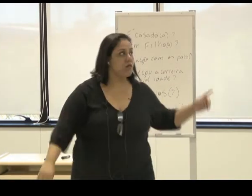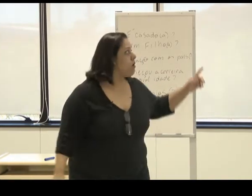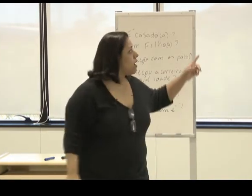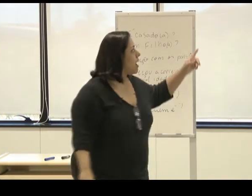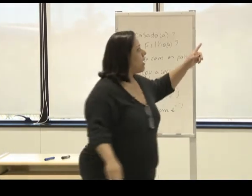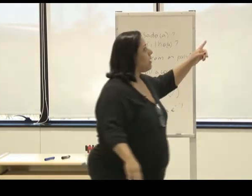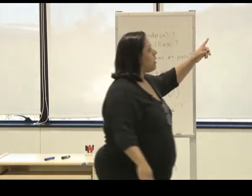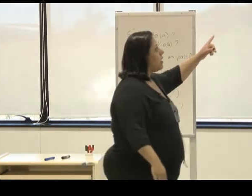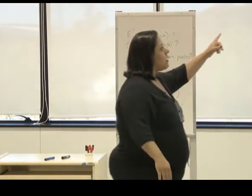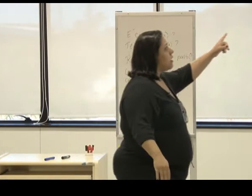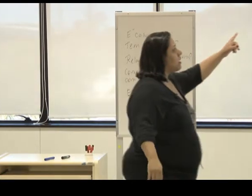olhar aqui,